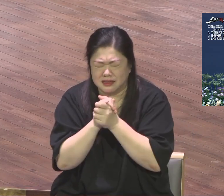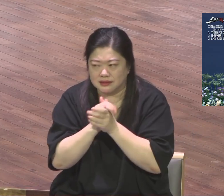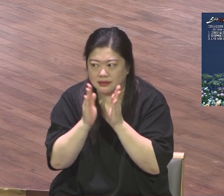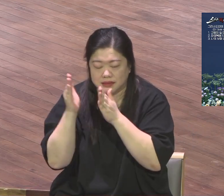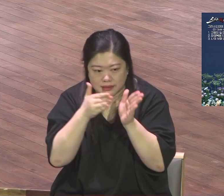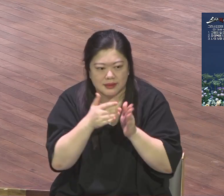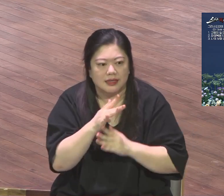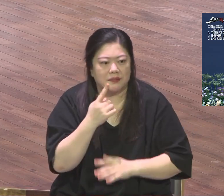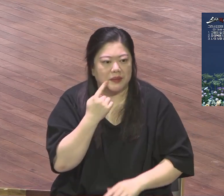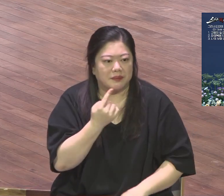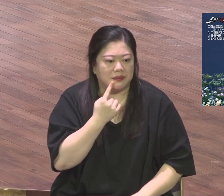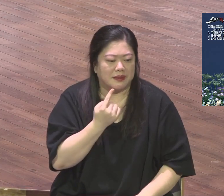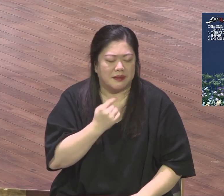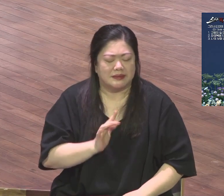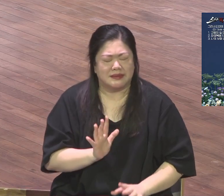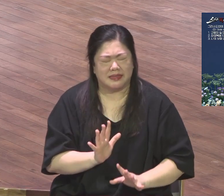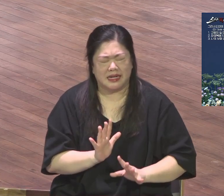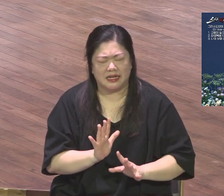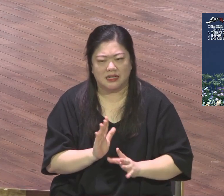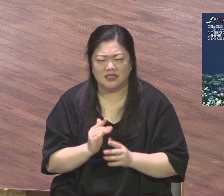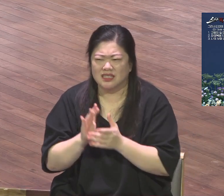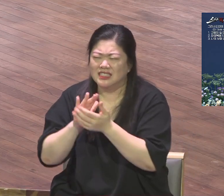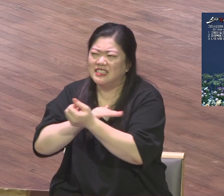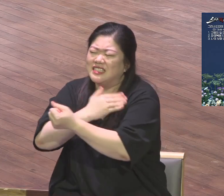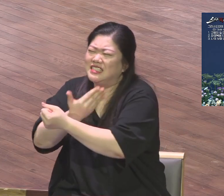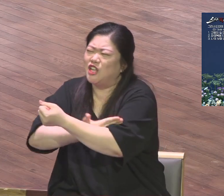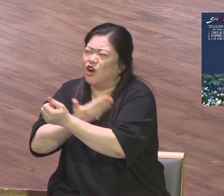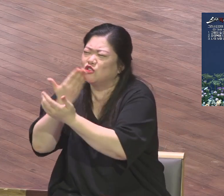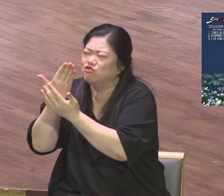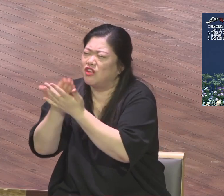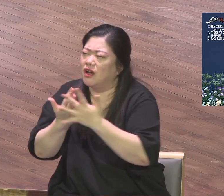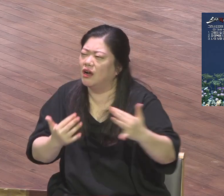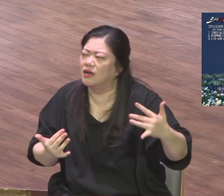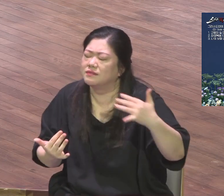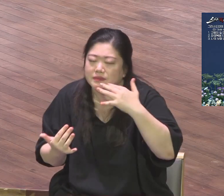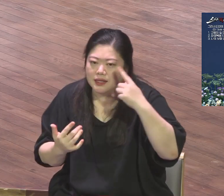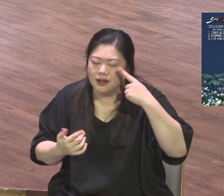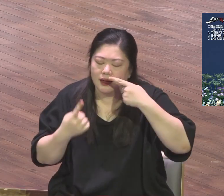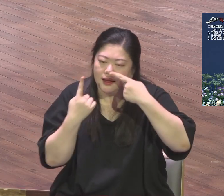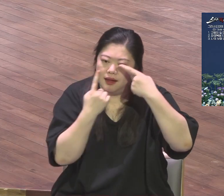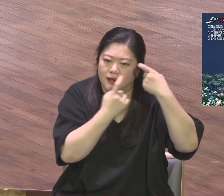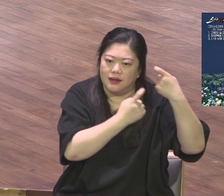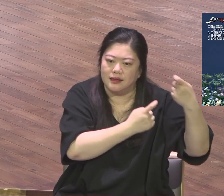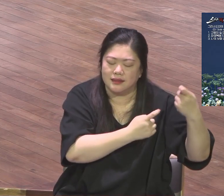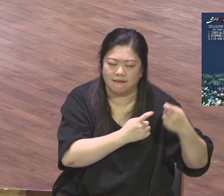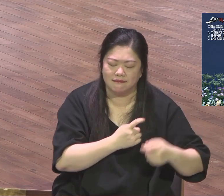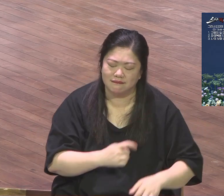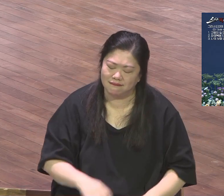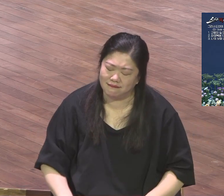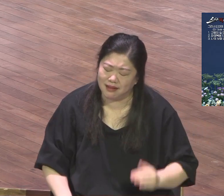정말 별다른 능력이 안 오더라고. 그런데 한 가지 깨달은 것은 있습니다. 그때